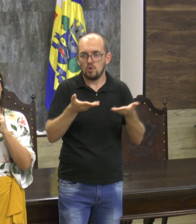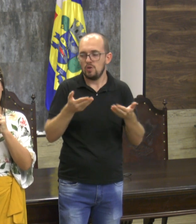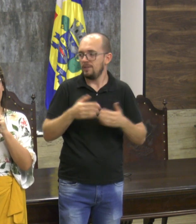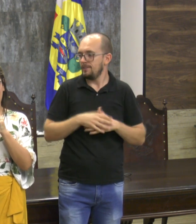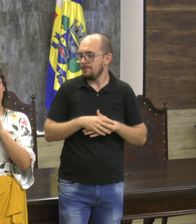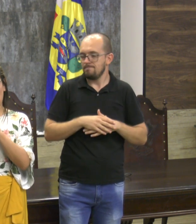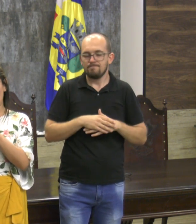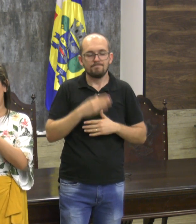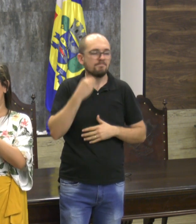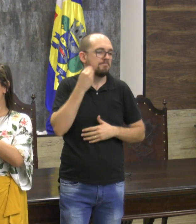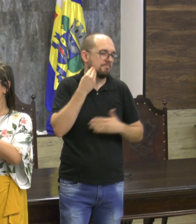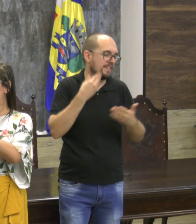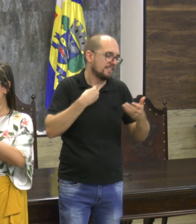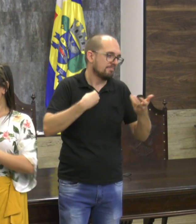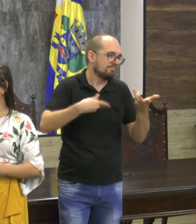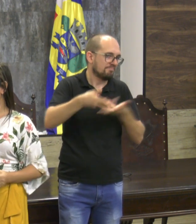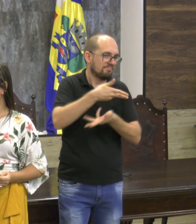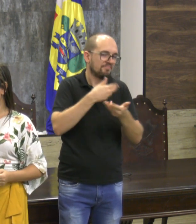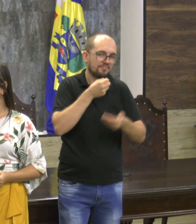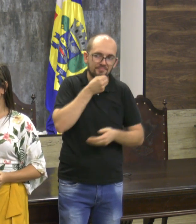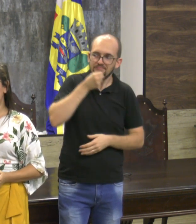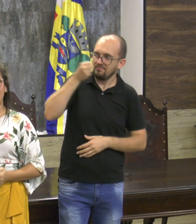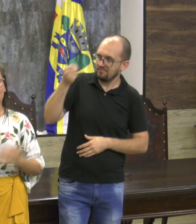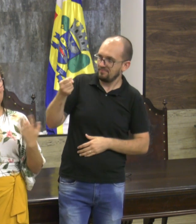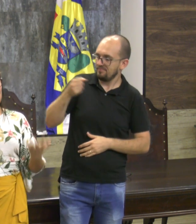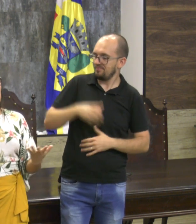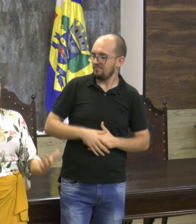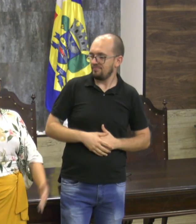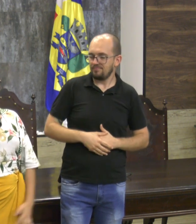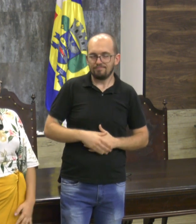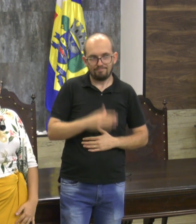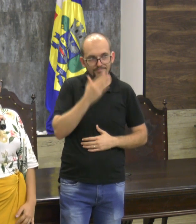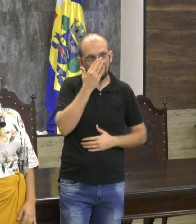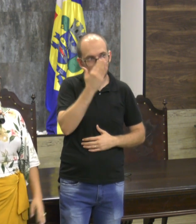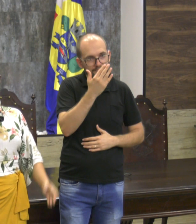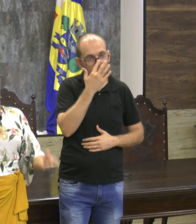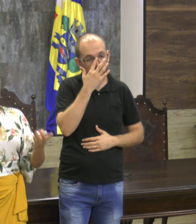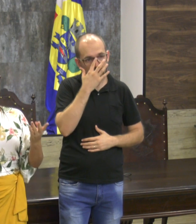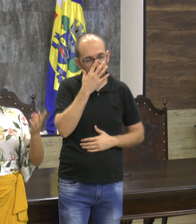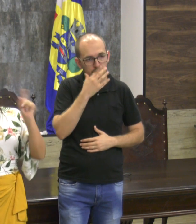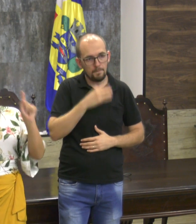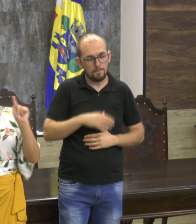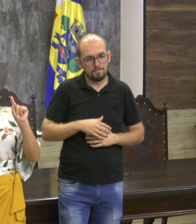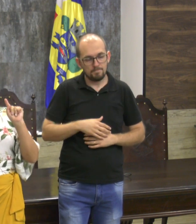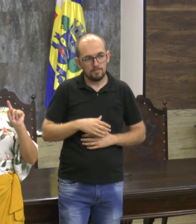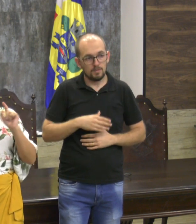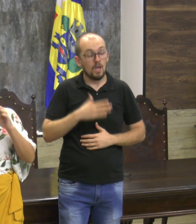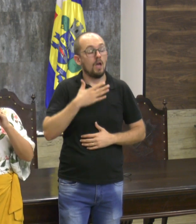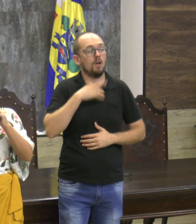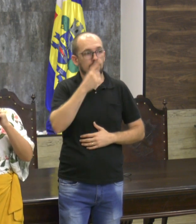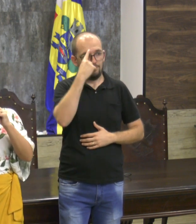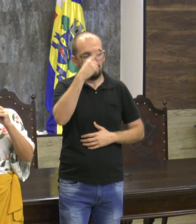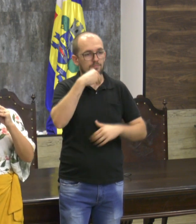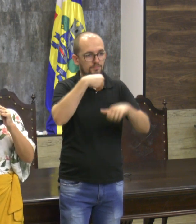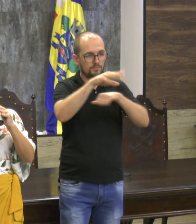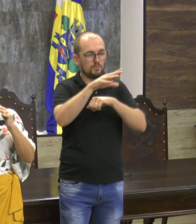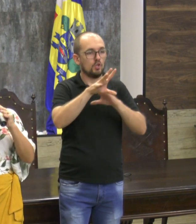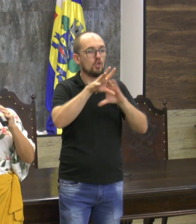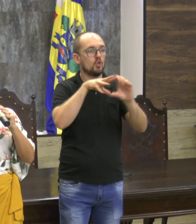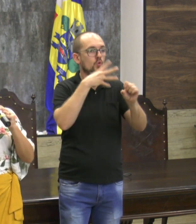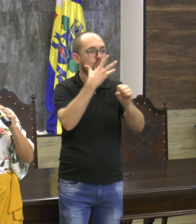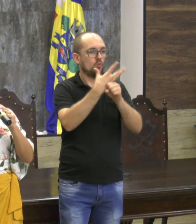enfim, vivenciar essa experiência. Vou passar a palavra para a Adriana, e desde já agradeço. O meu canal no YouTube, onde tem